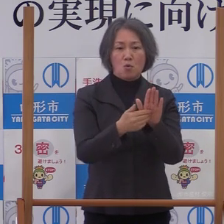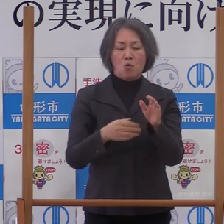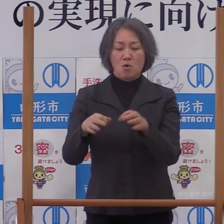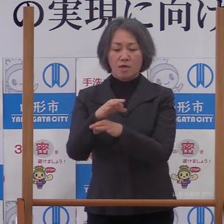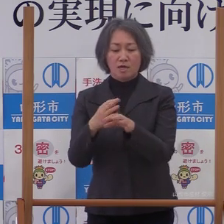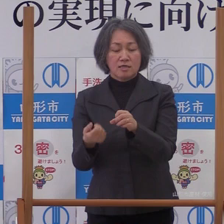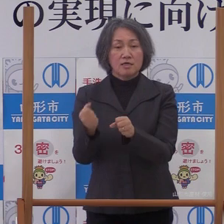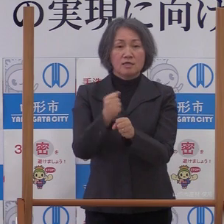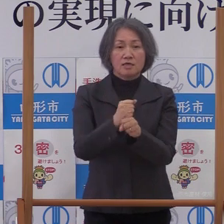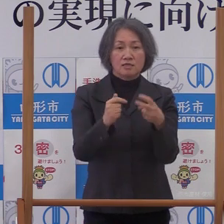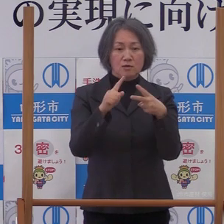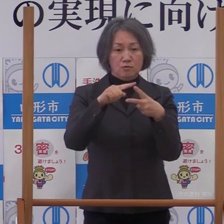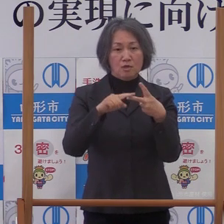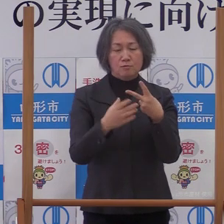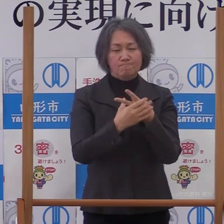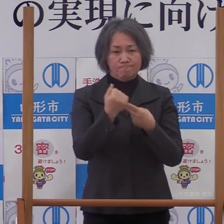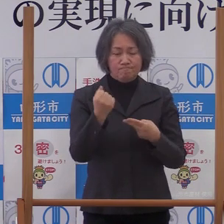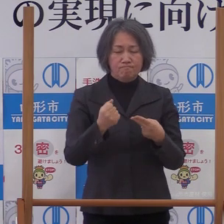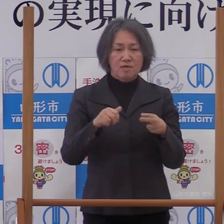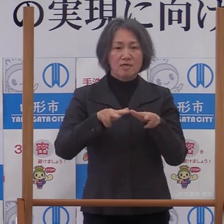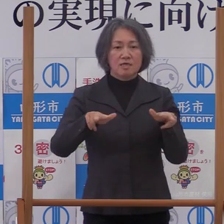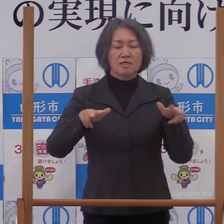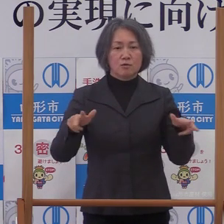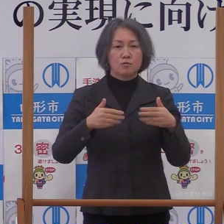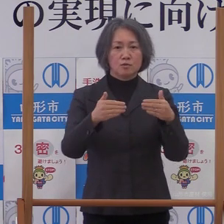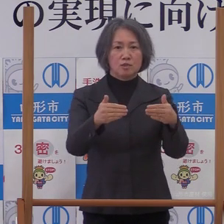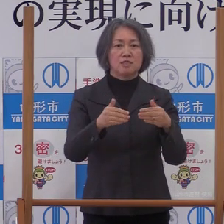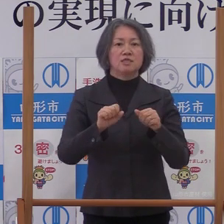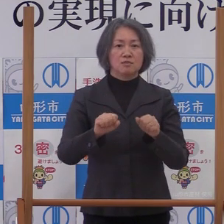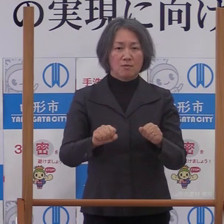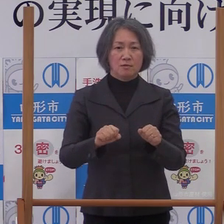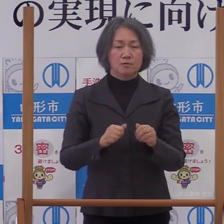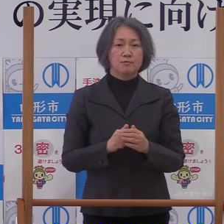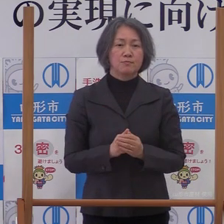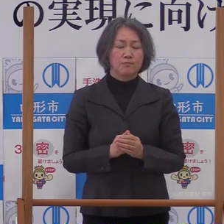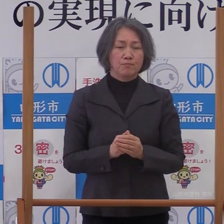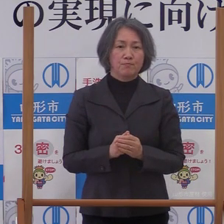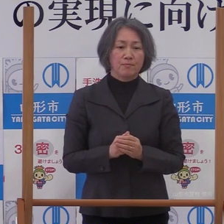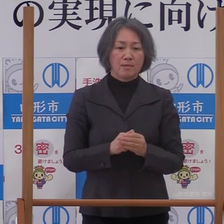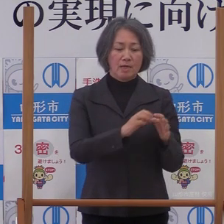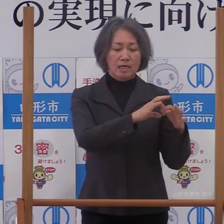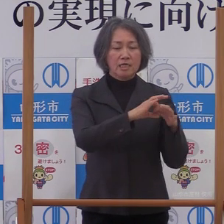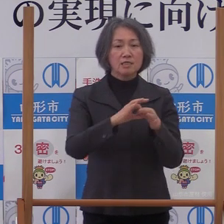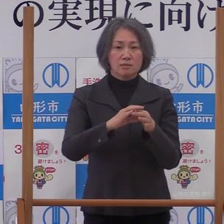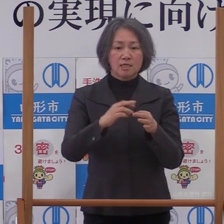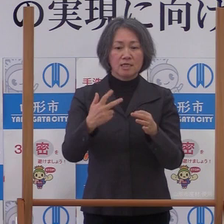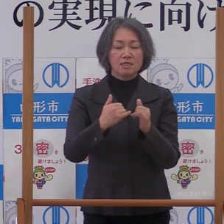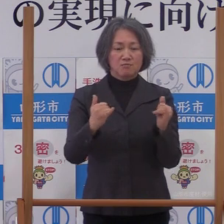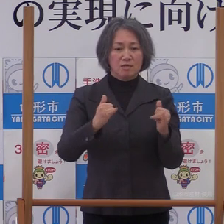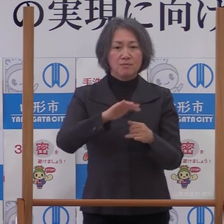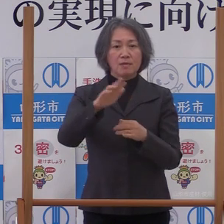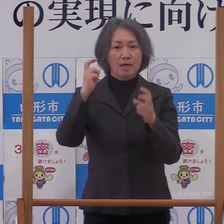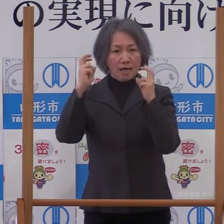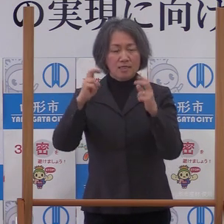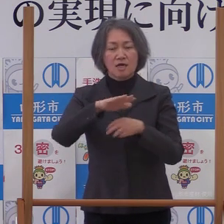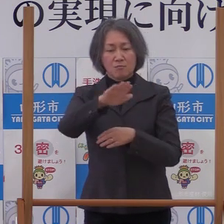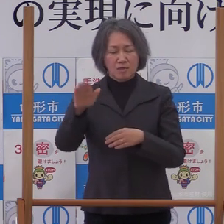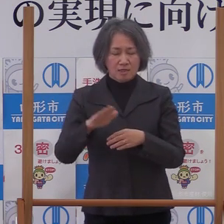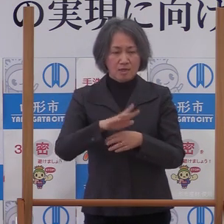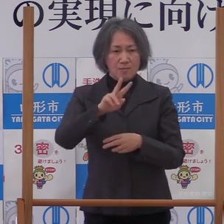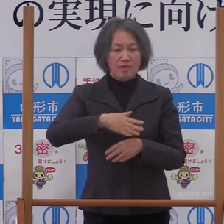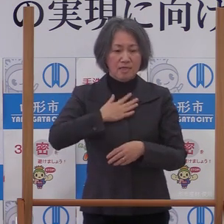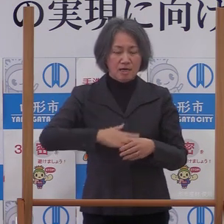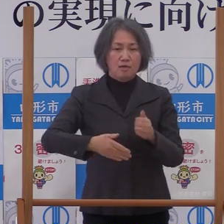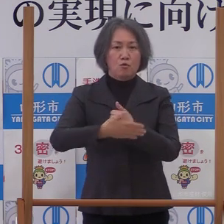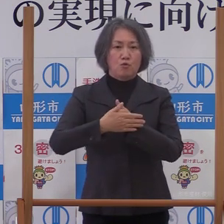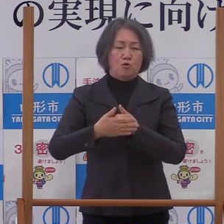の両立に向けた施策を推進してまいりますので、引き続き市民や事業者の皆様のご理解とご